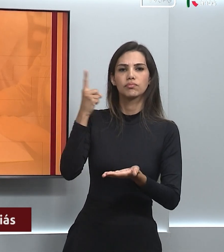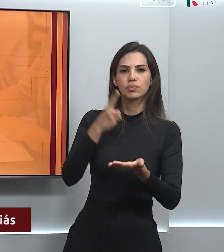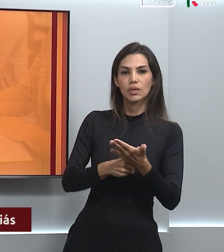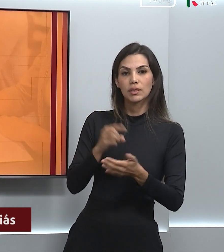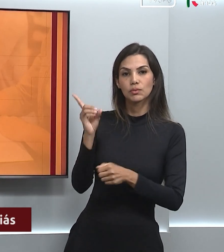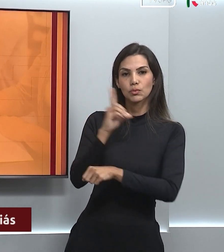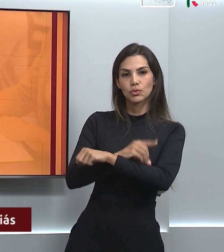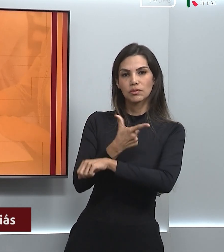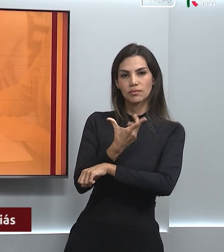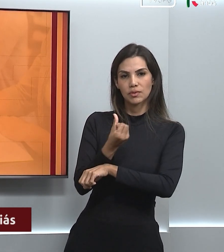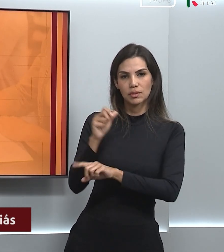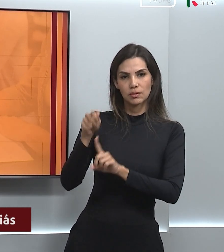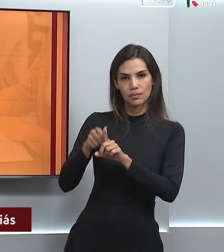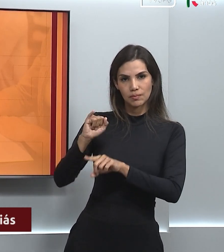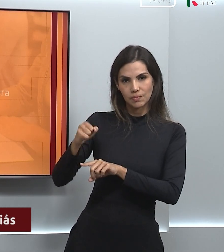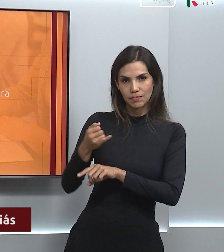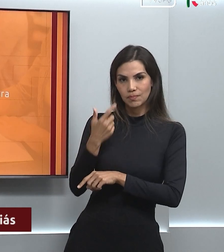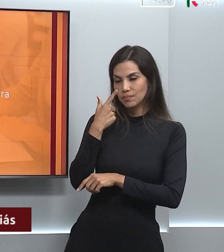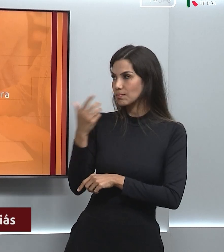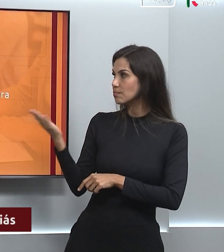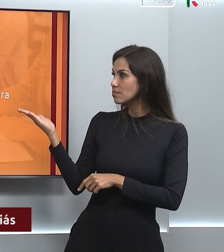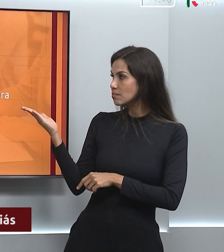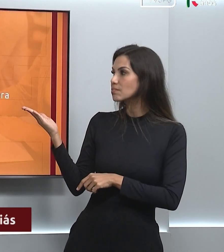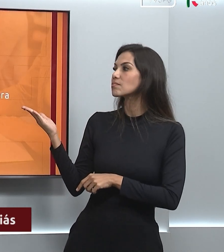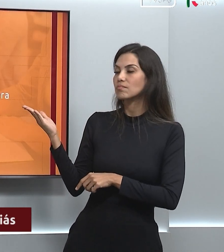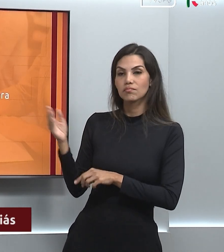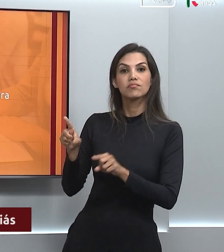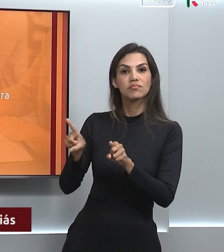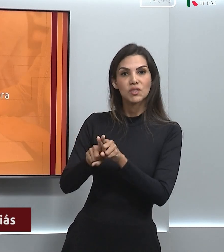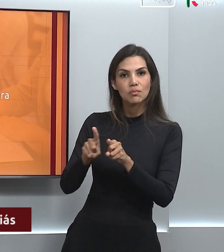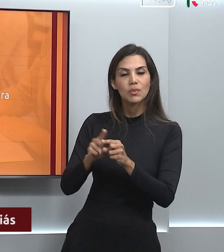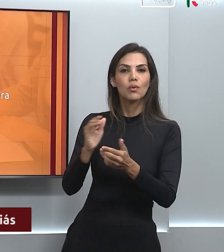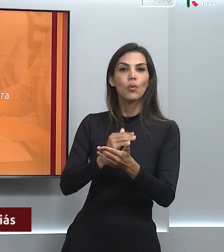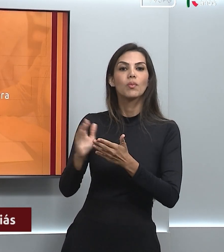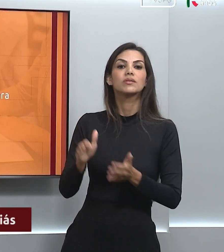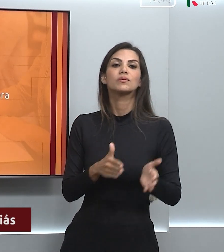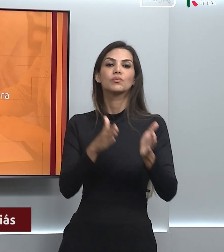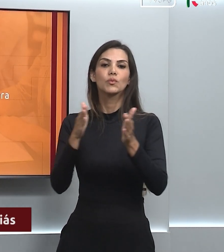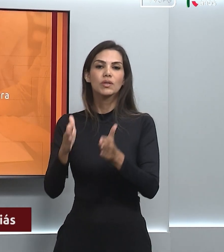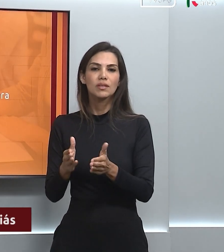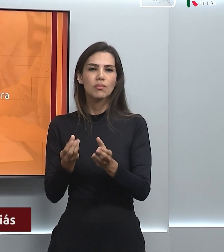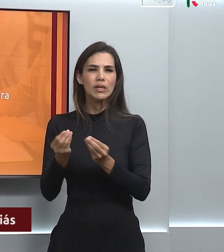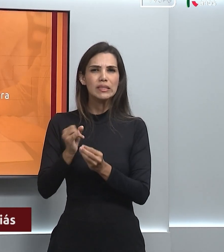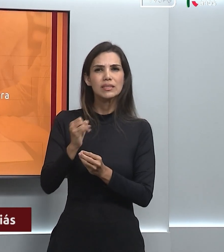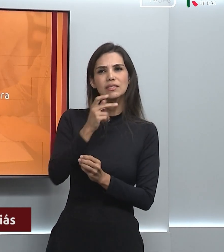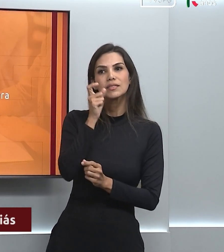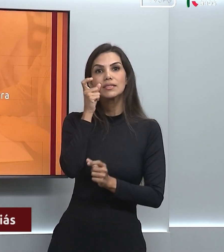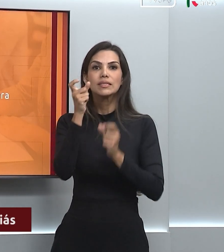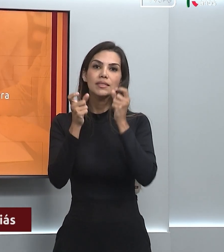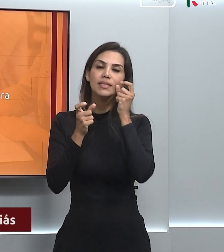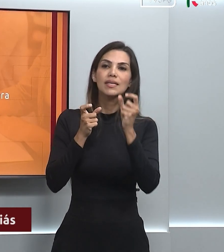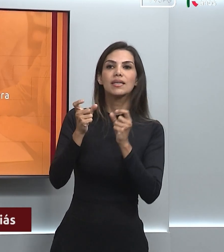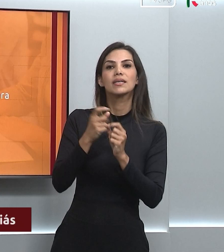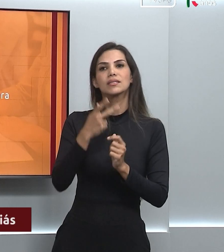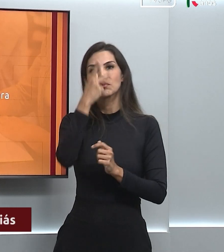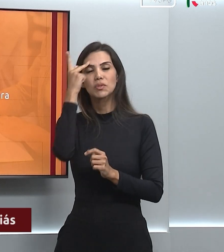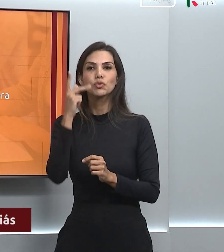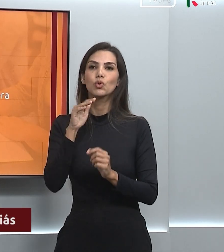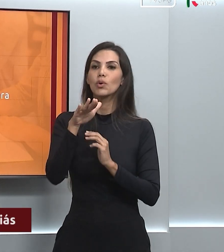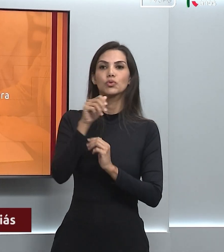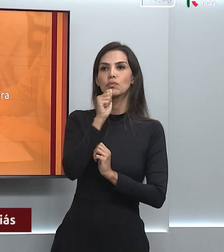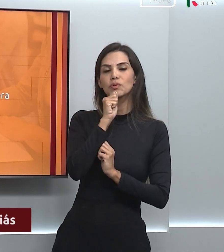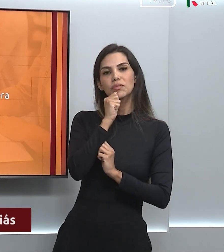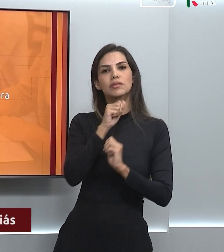dia 26 de janeiro. Nesse mesmo dia começa a etapa de manifestar interesse pela lista de espera. No